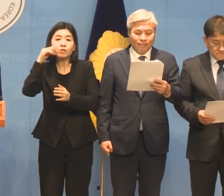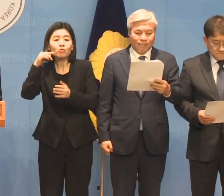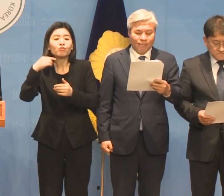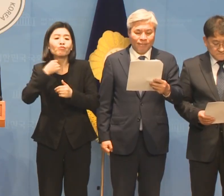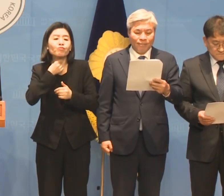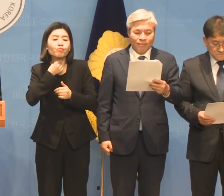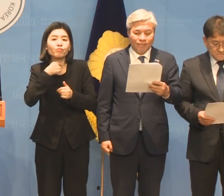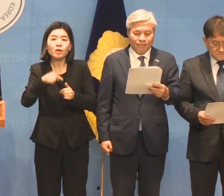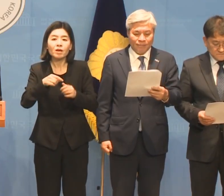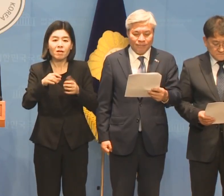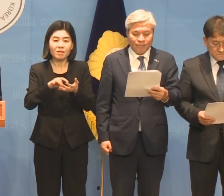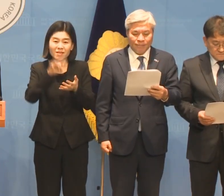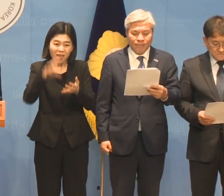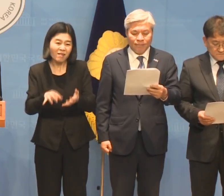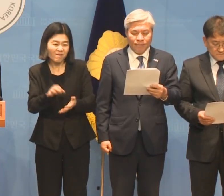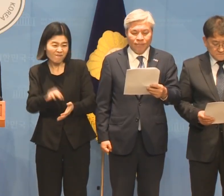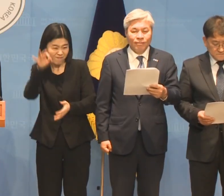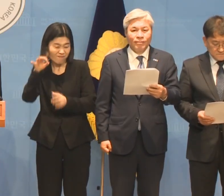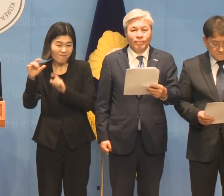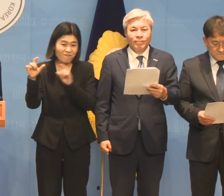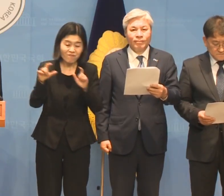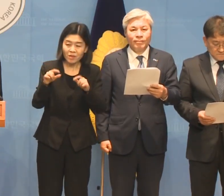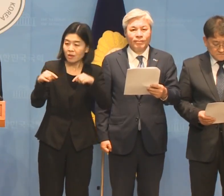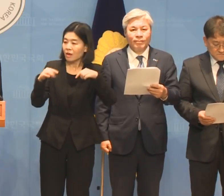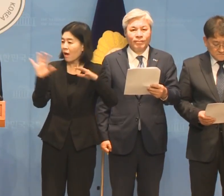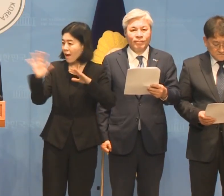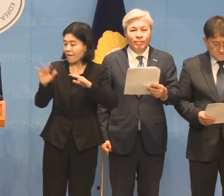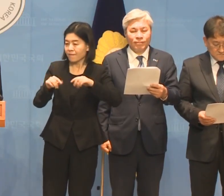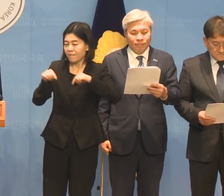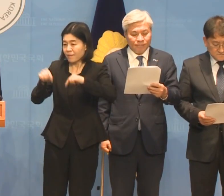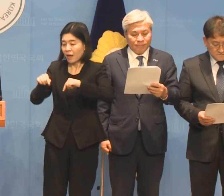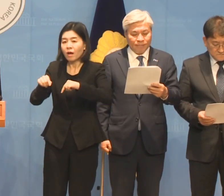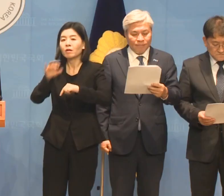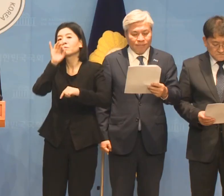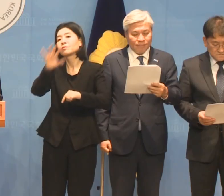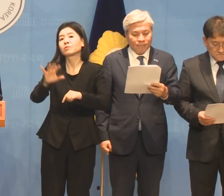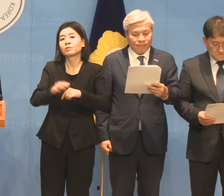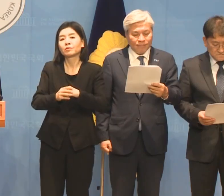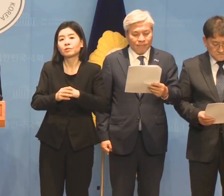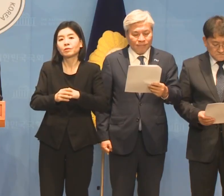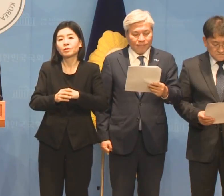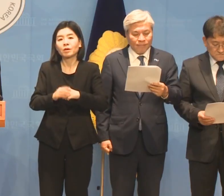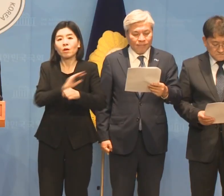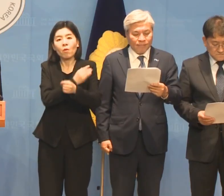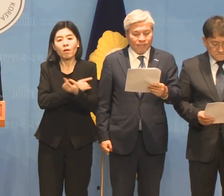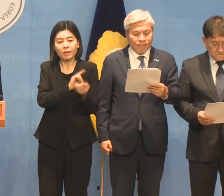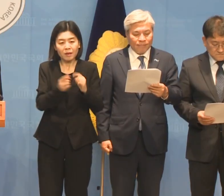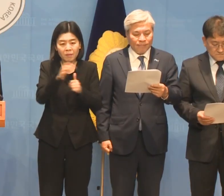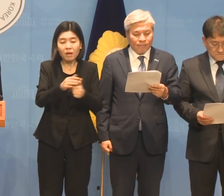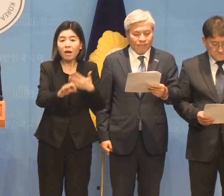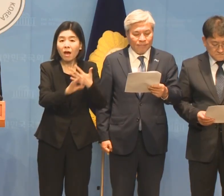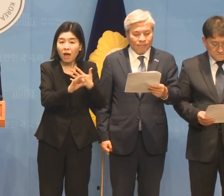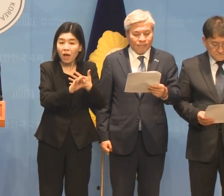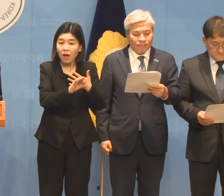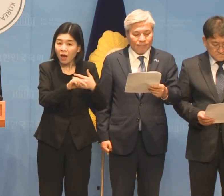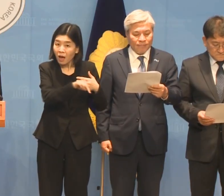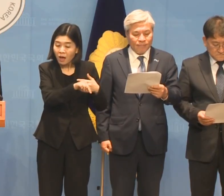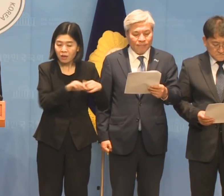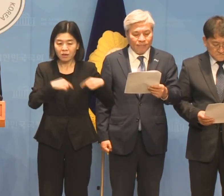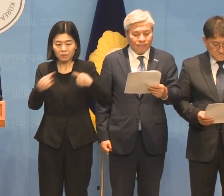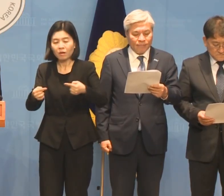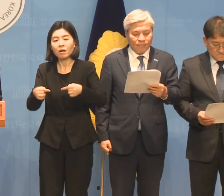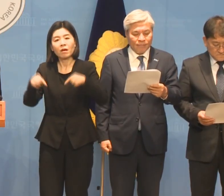비관세 장벽에 대한 협상은 불가능합니다. 권한대행이 할 수 있는 협상이 아닌 겁니다. 세 번째,